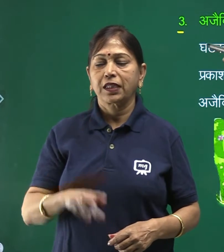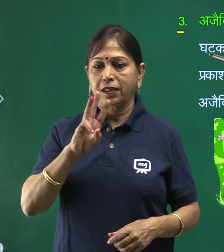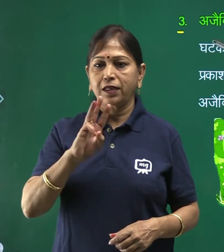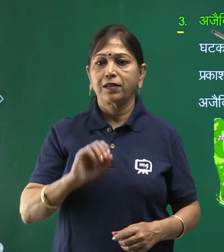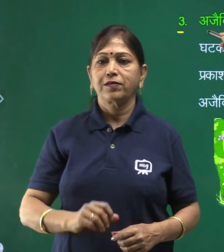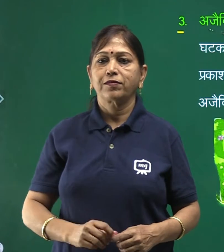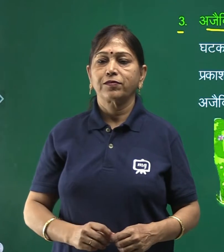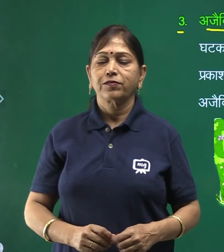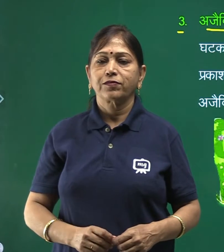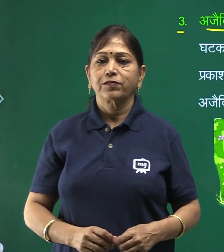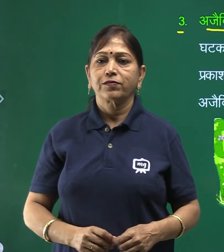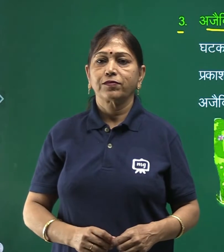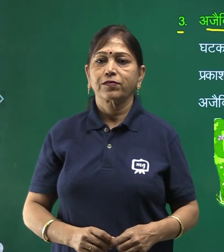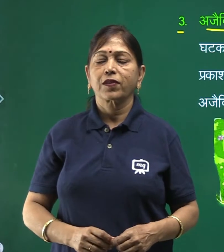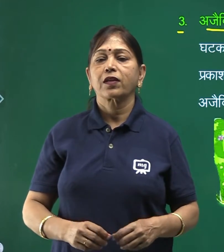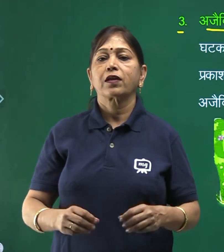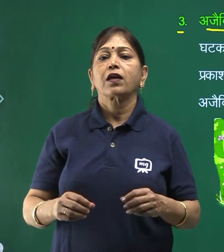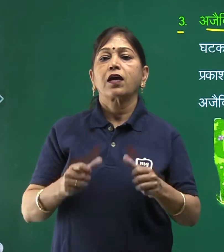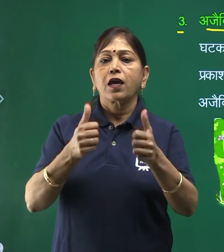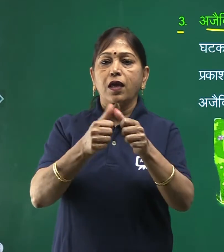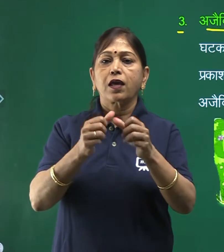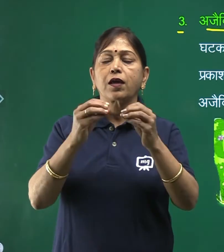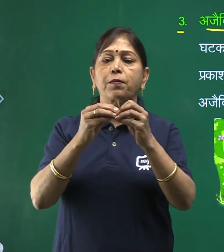3 अजैविक घटक